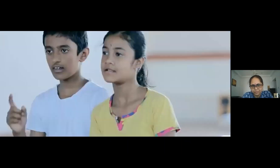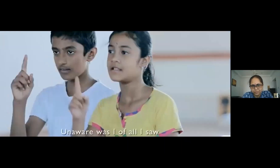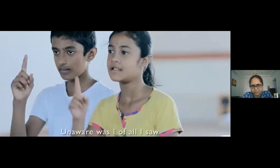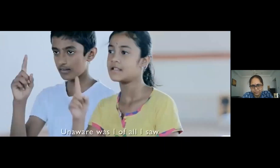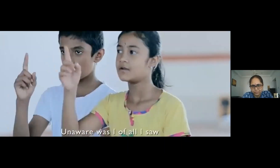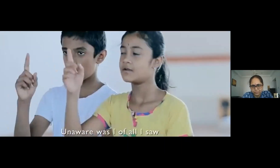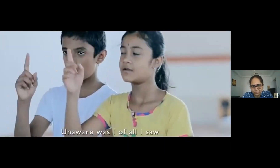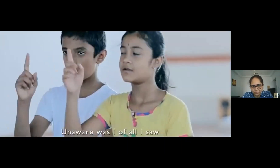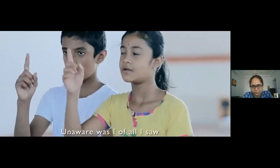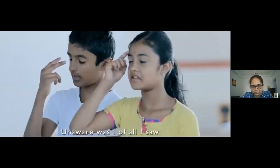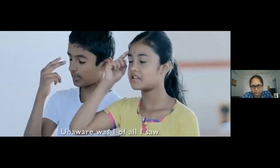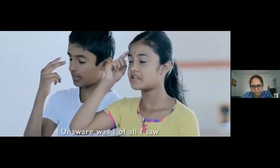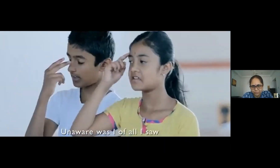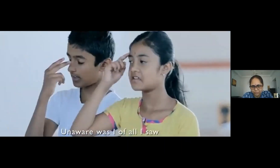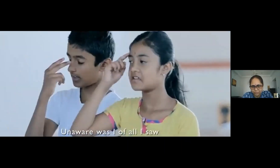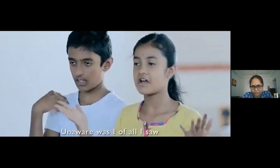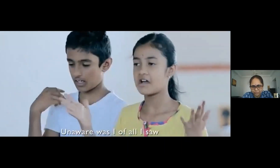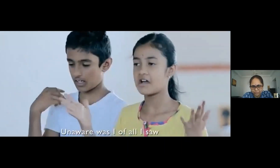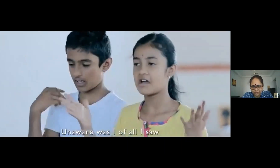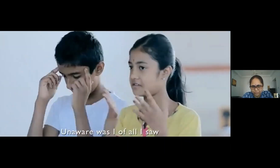ಮೊದಲ ನೋಟದ ಅರಿವೆ